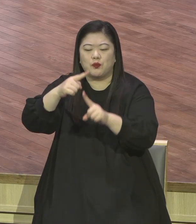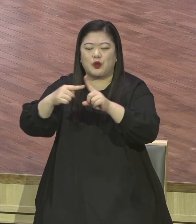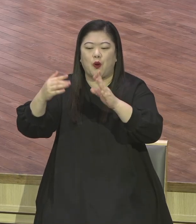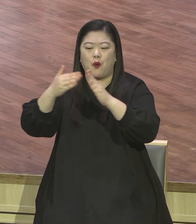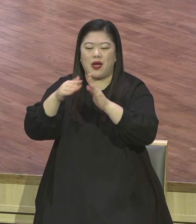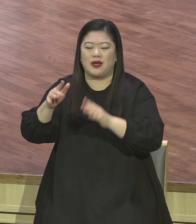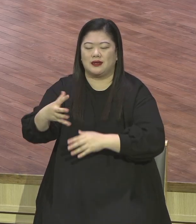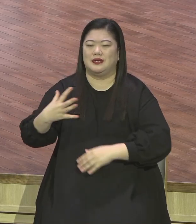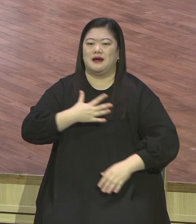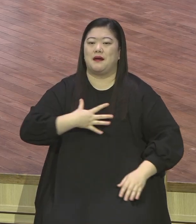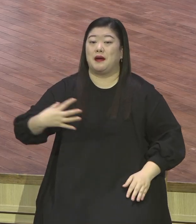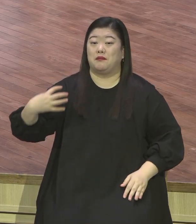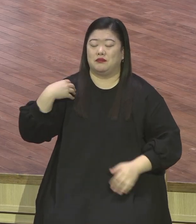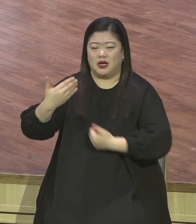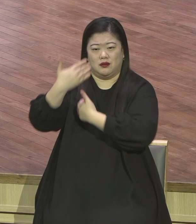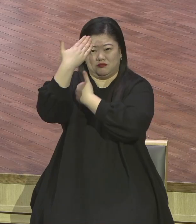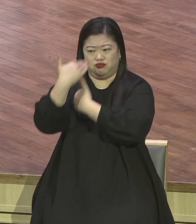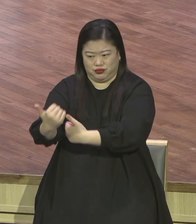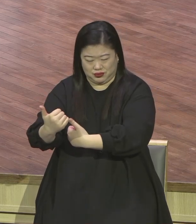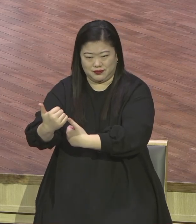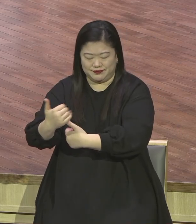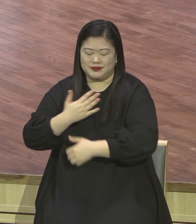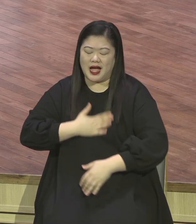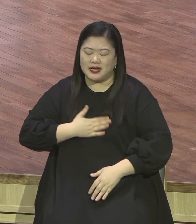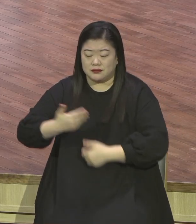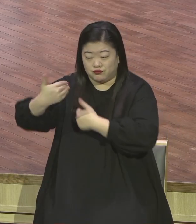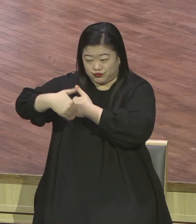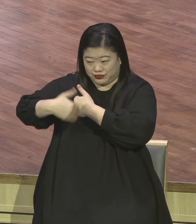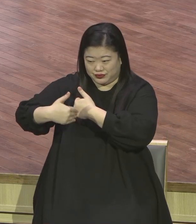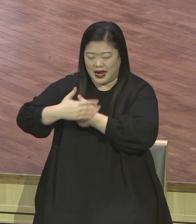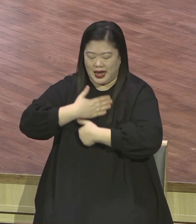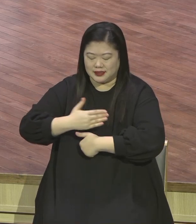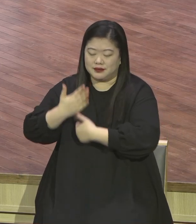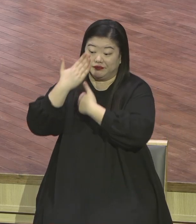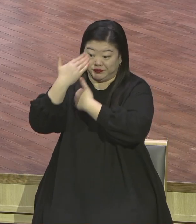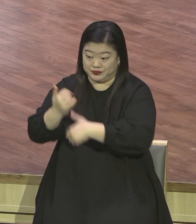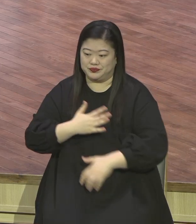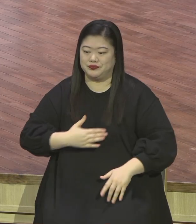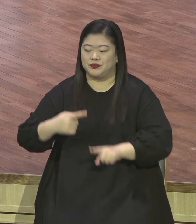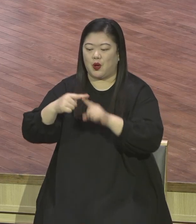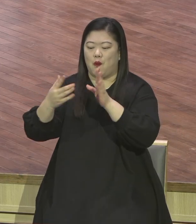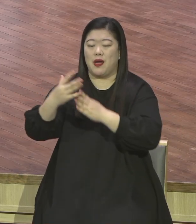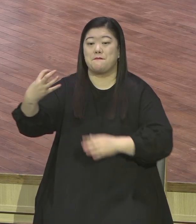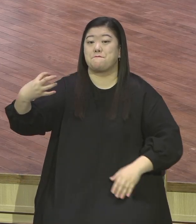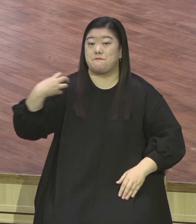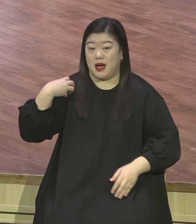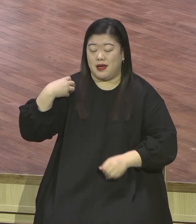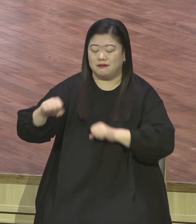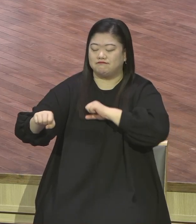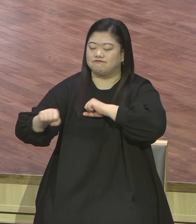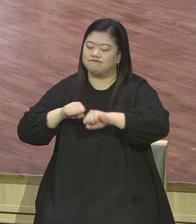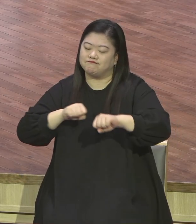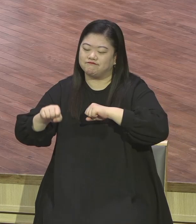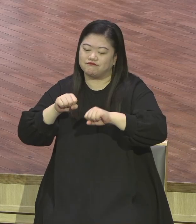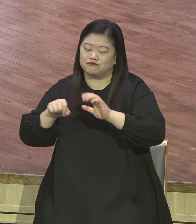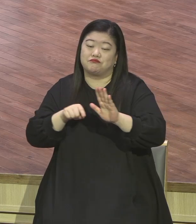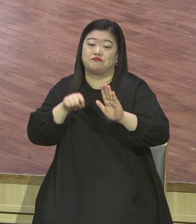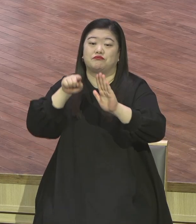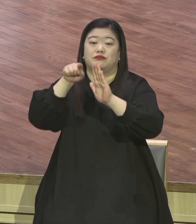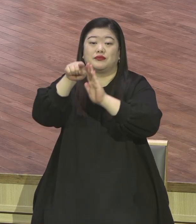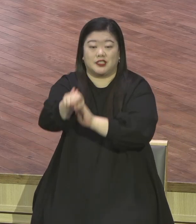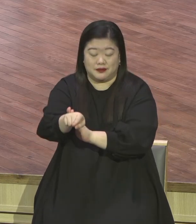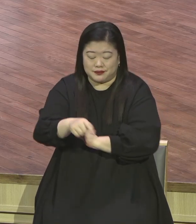초청을 받고 청병을 받아가지고 그런데 거기 부임을 그 교회에 했는데 그 교회에 부임을 해서 가보니까